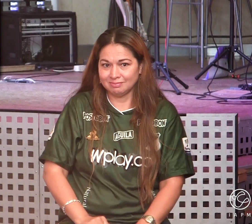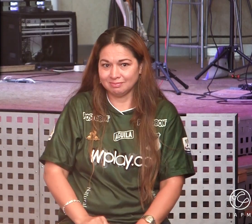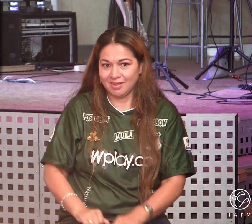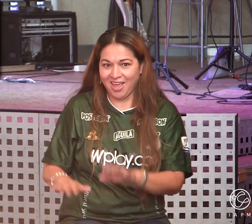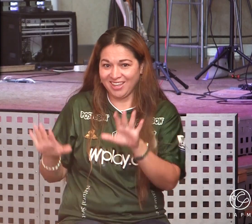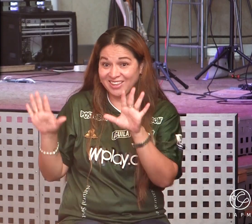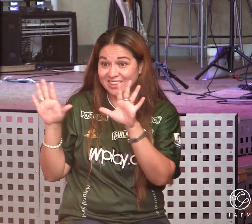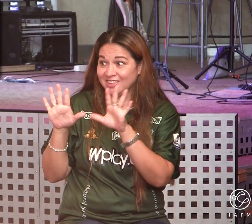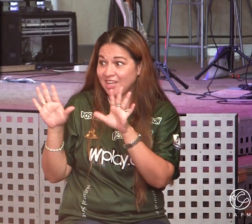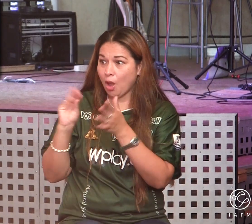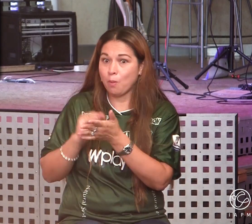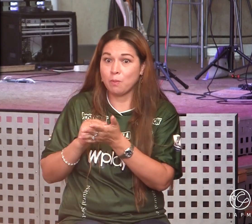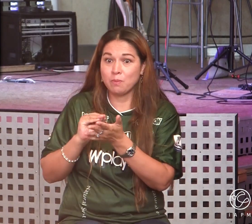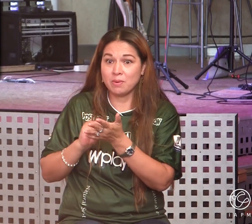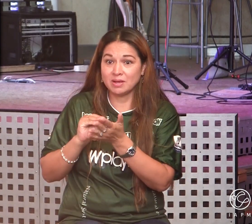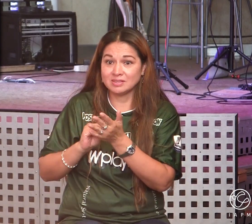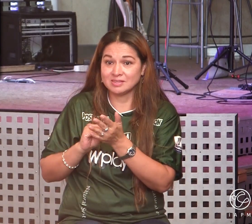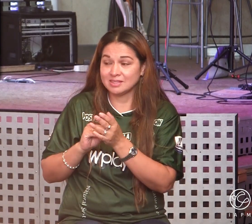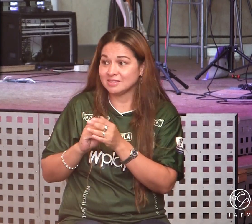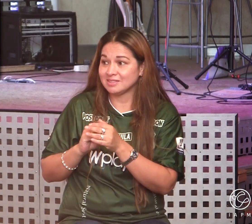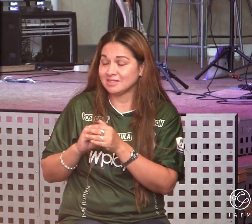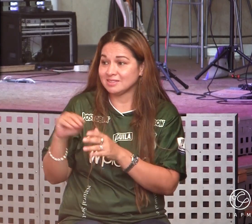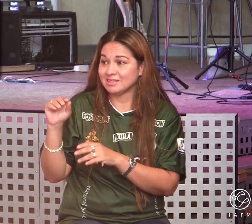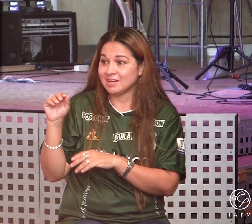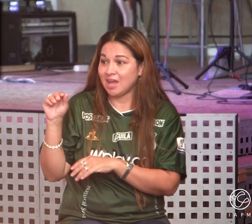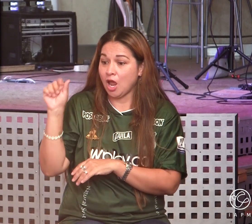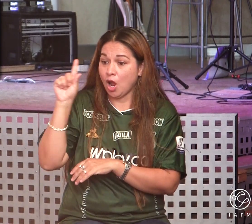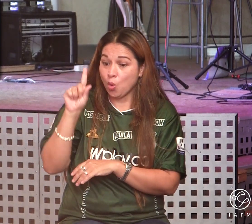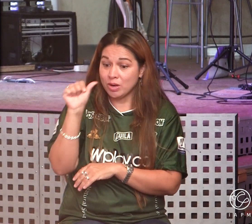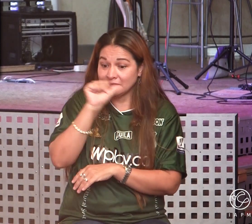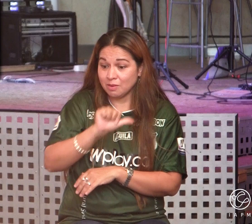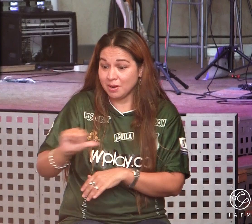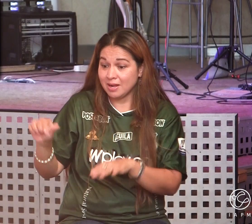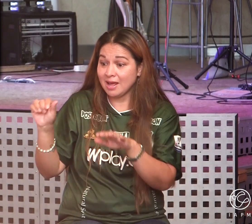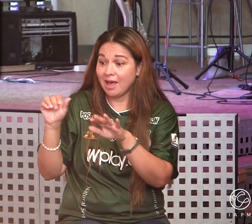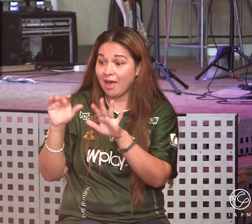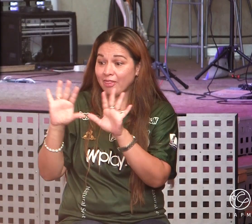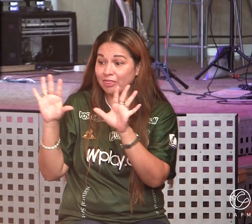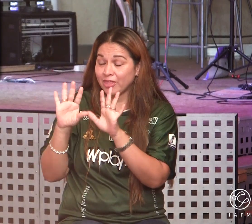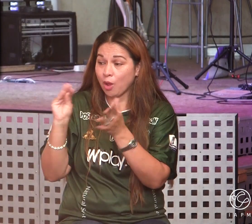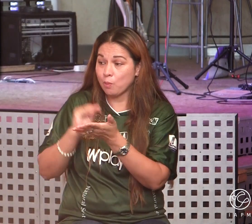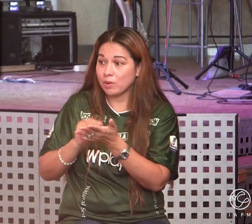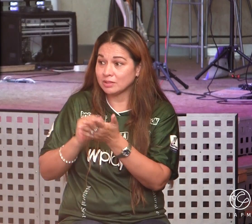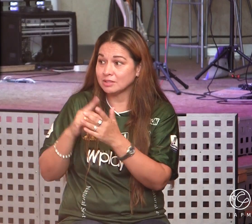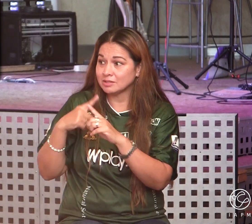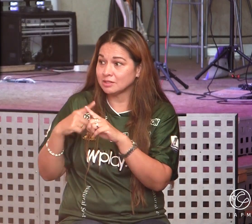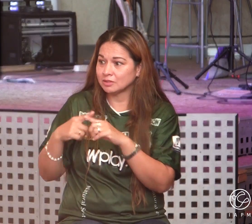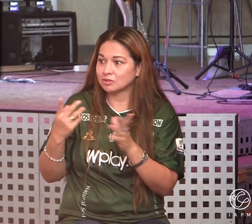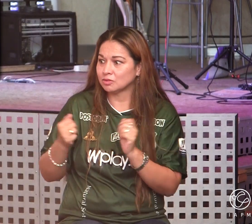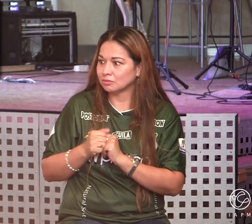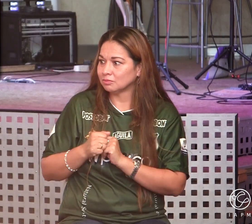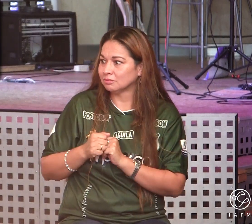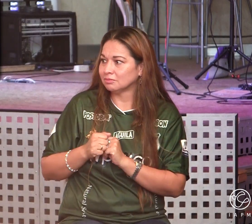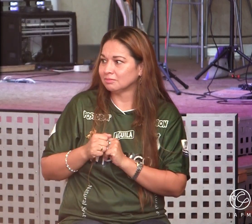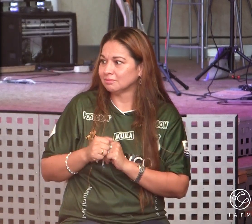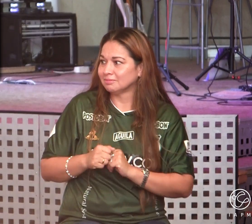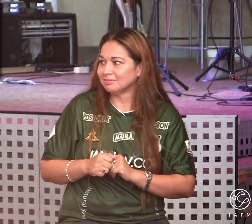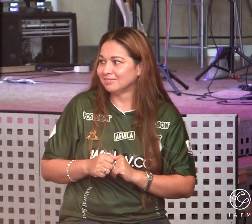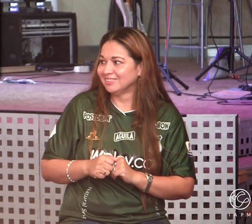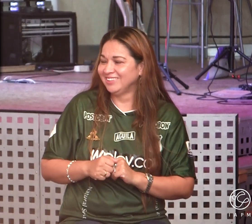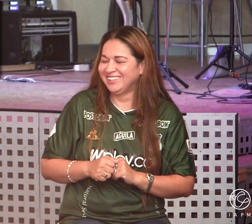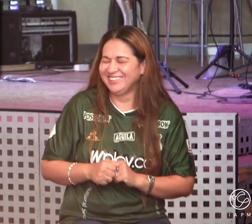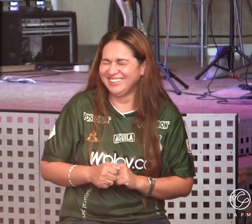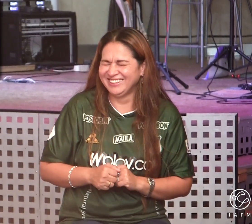Bueno, ya soy casado y ya entiendo la cosa. Y ustedes se rieron, los que se rieron son casados, casi